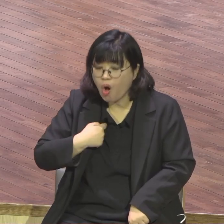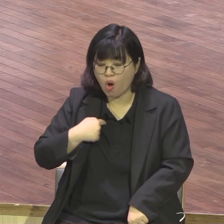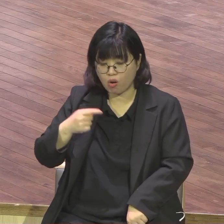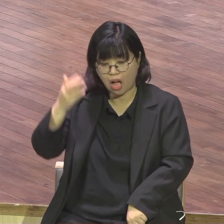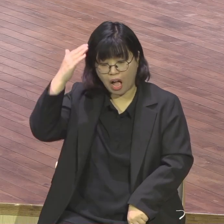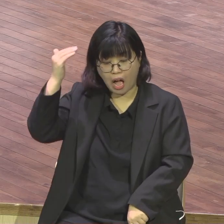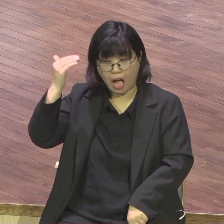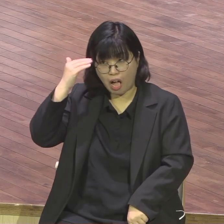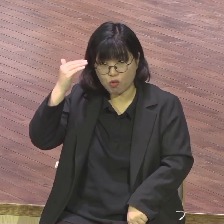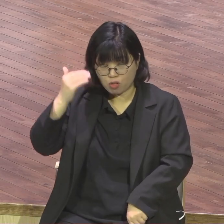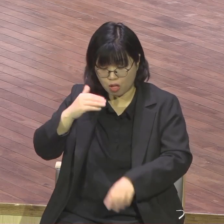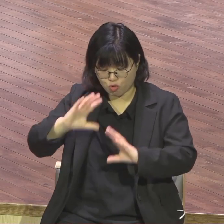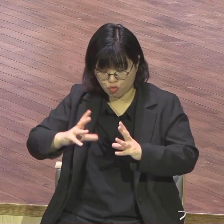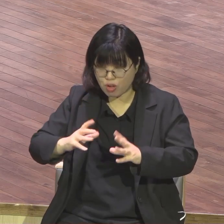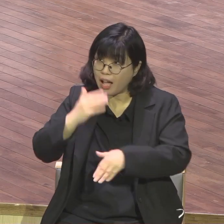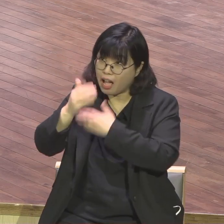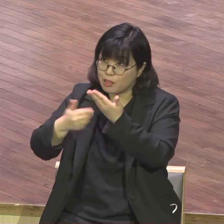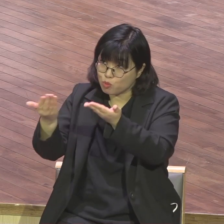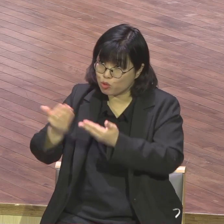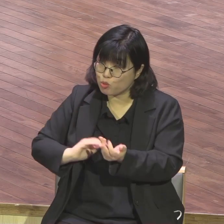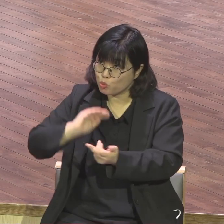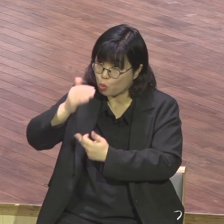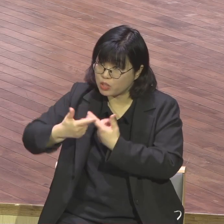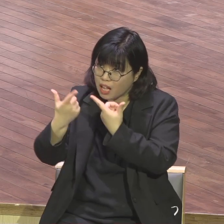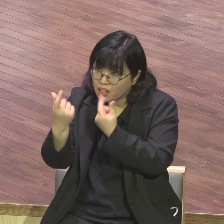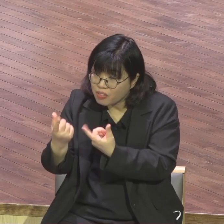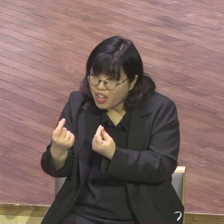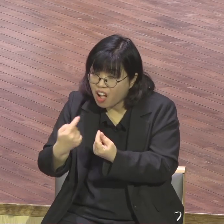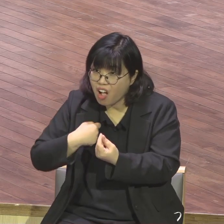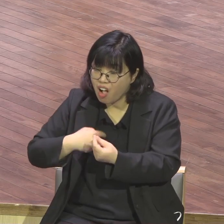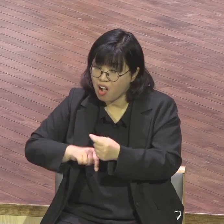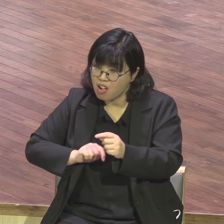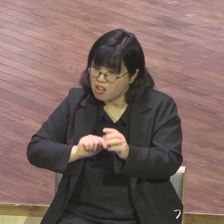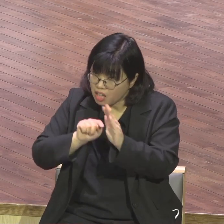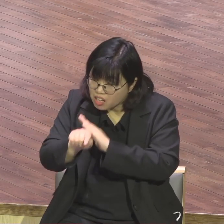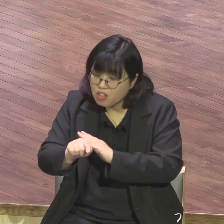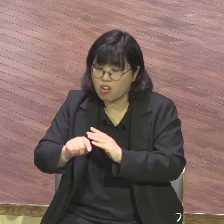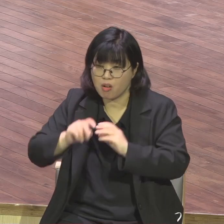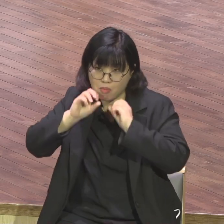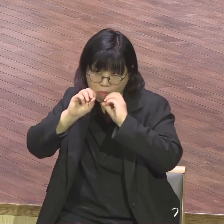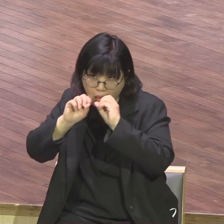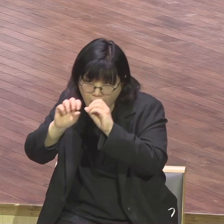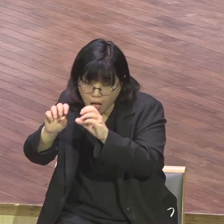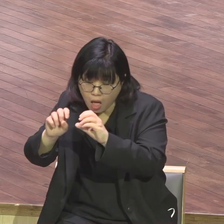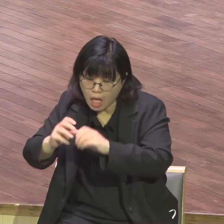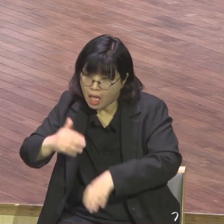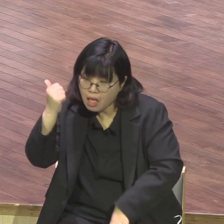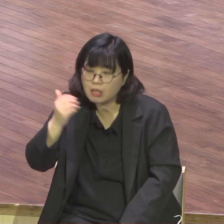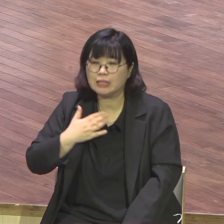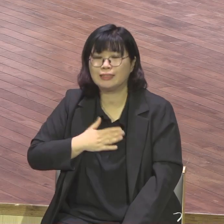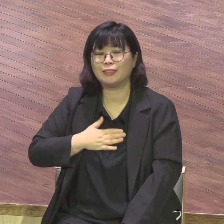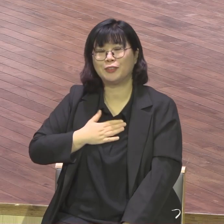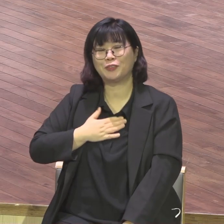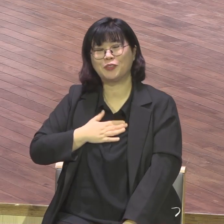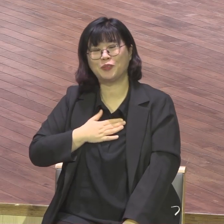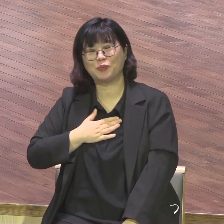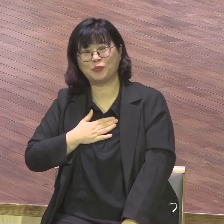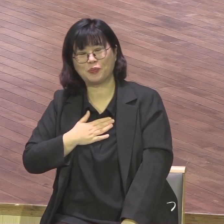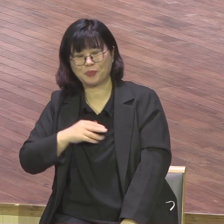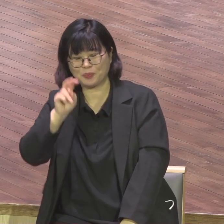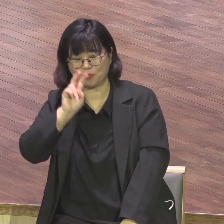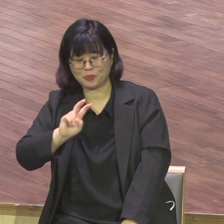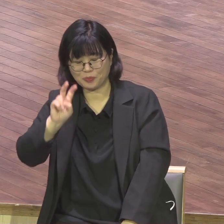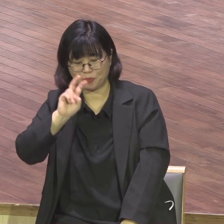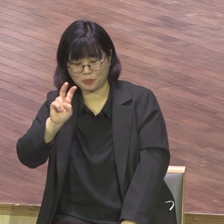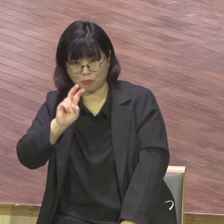그 영향이 얼마나 컸던지 1937년 3월 일제에 의해서 1호 금지곡이